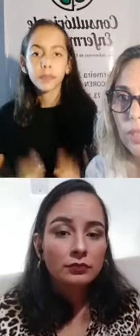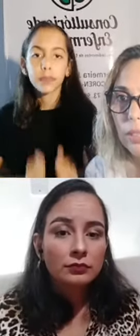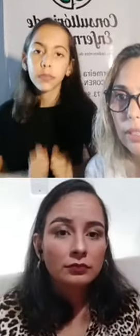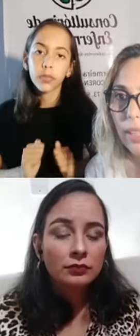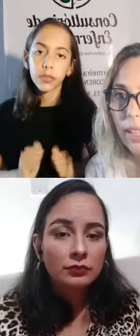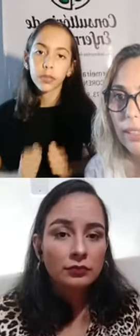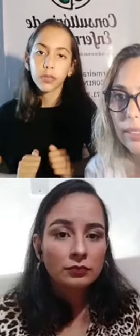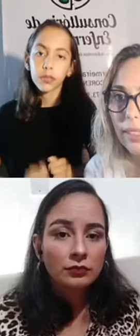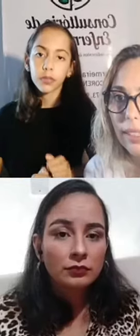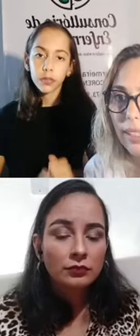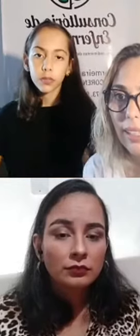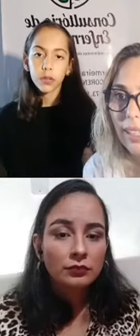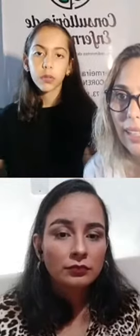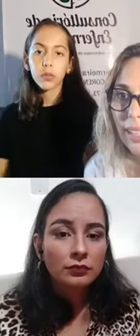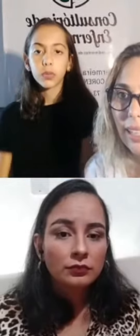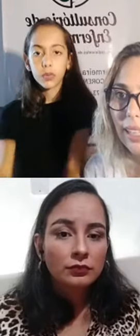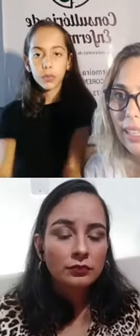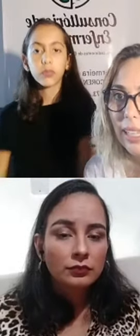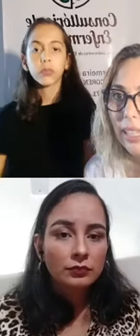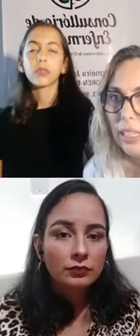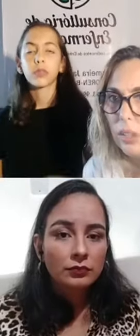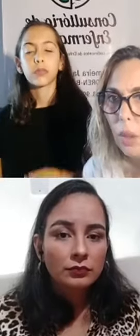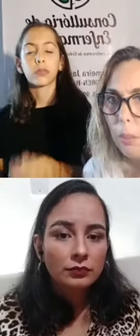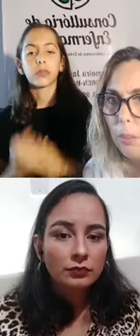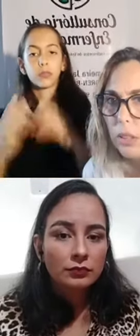meus filhos em casa.